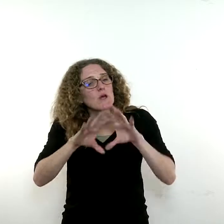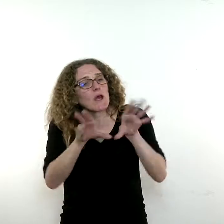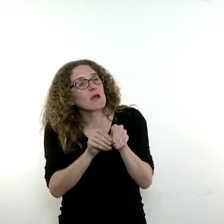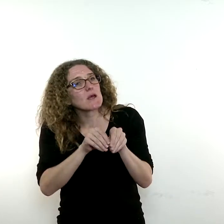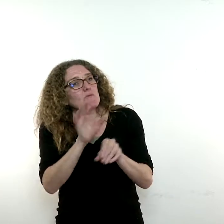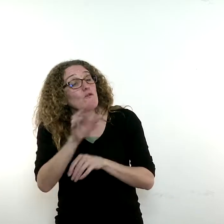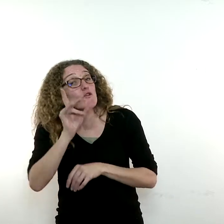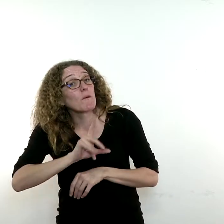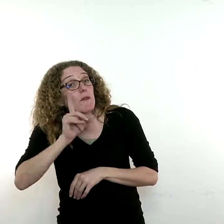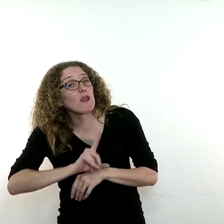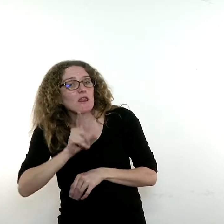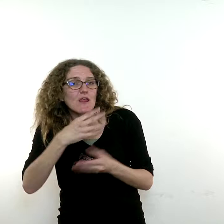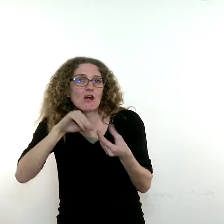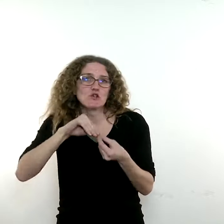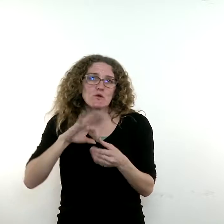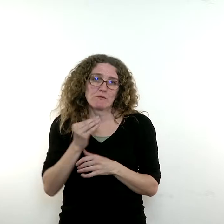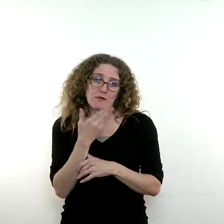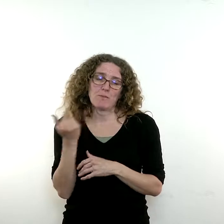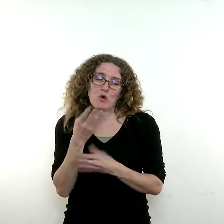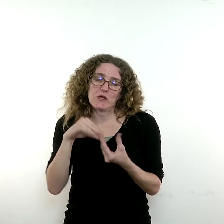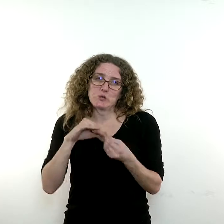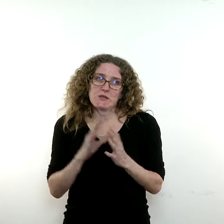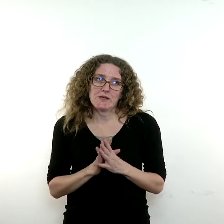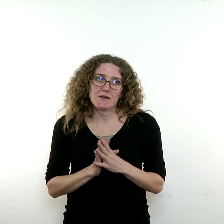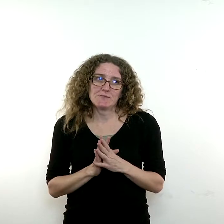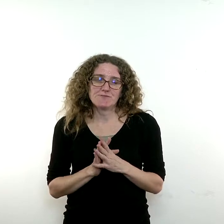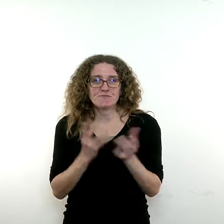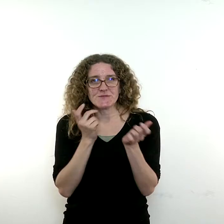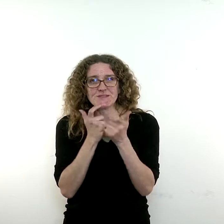précise. Et il vaut mieux.